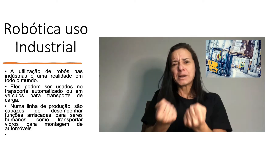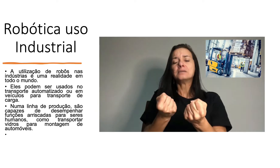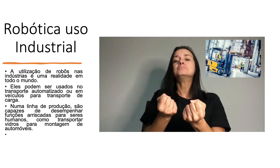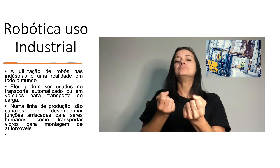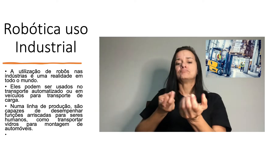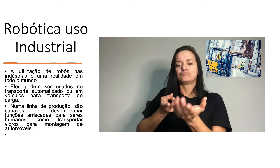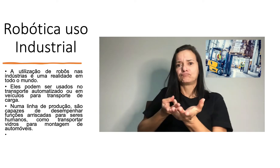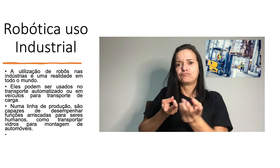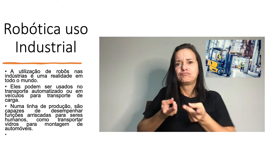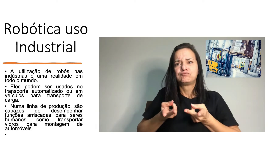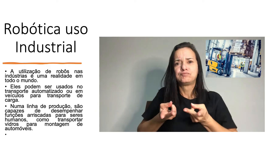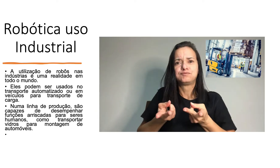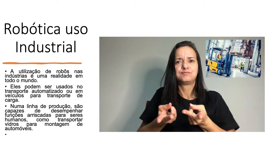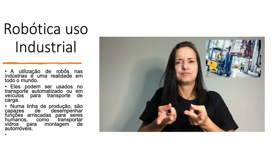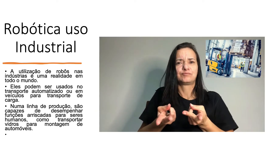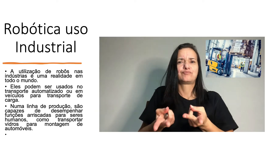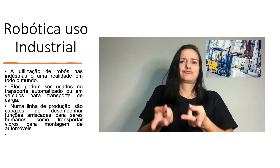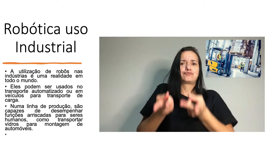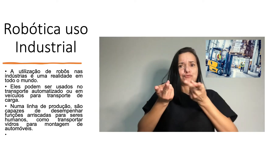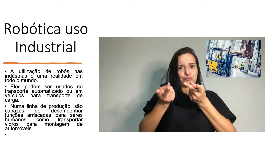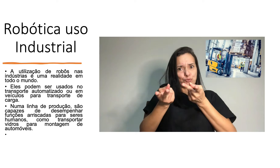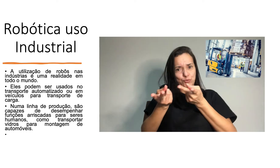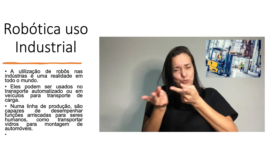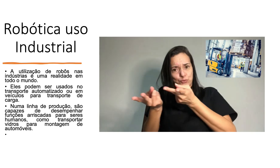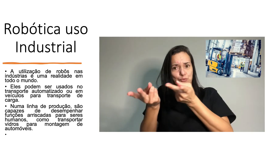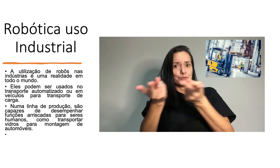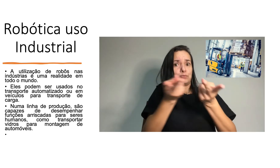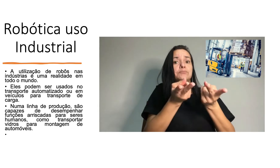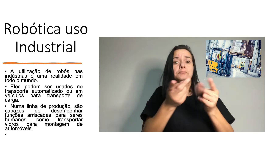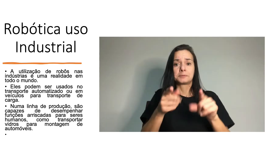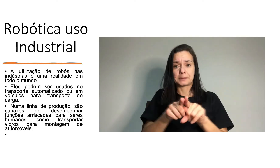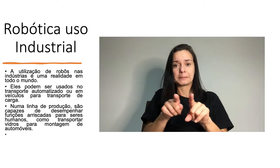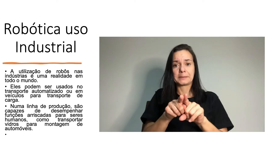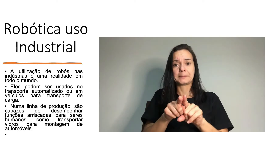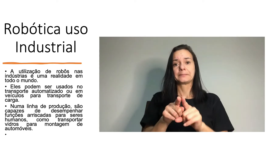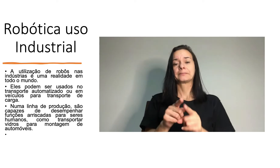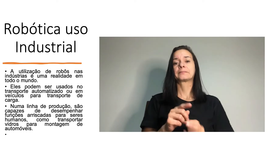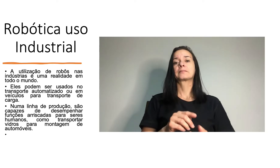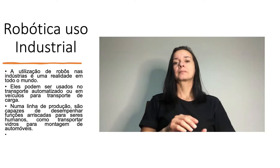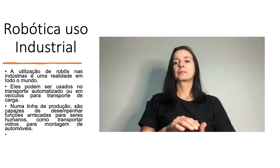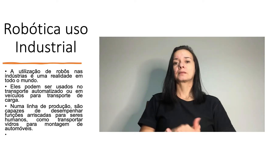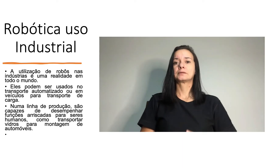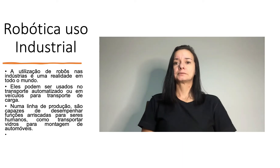ou para veículos de transporte de carga.